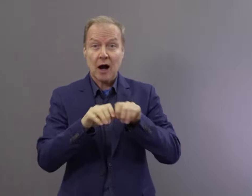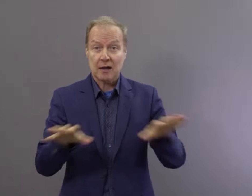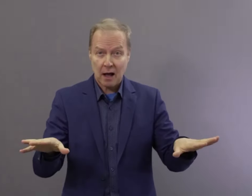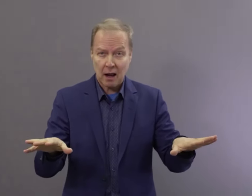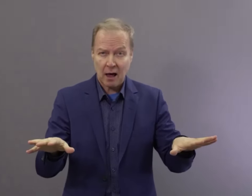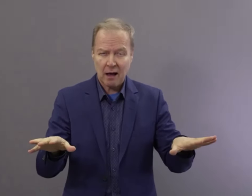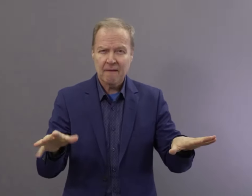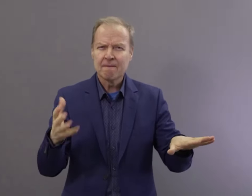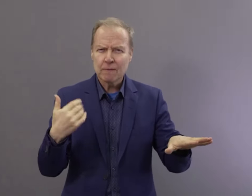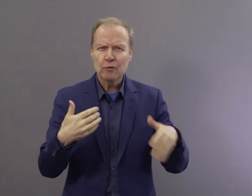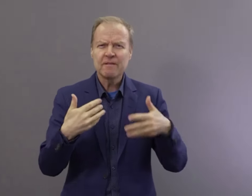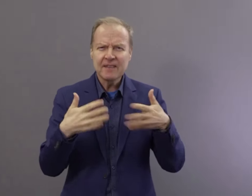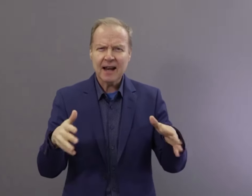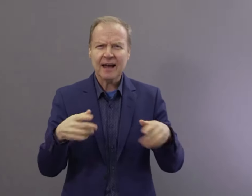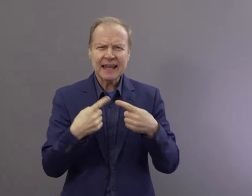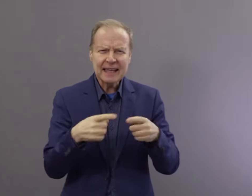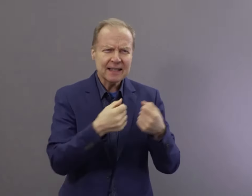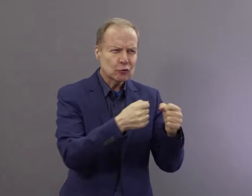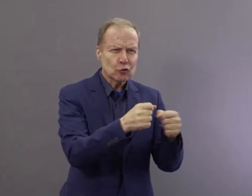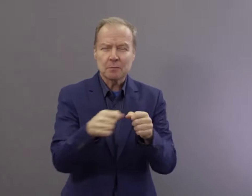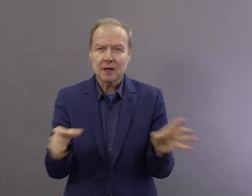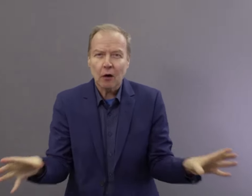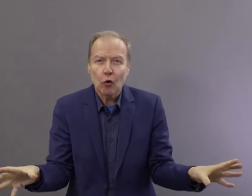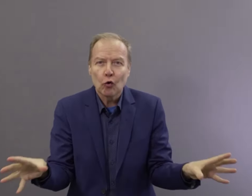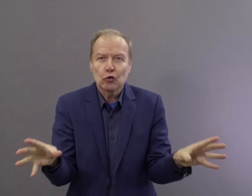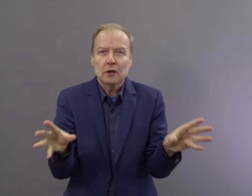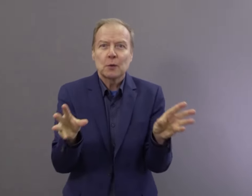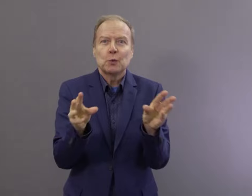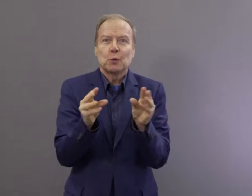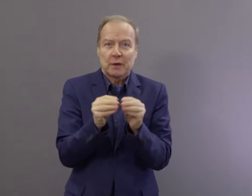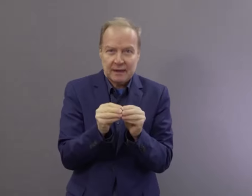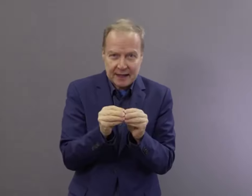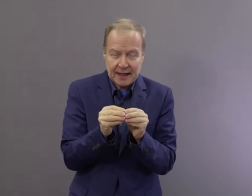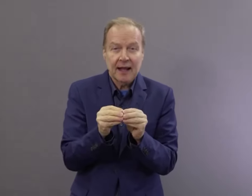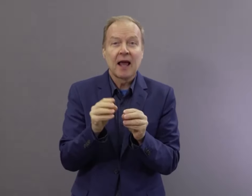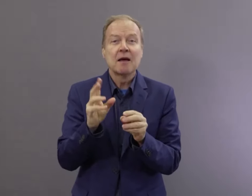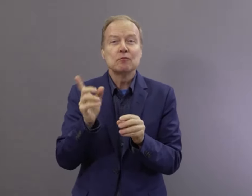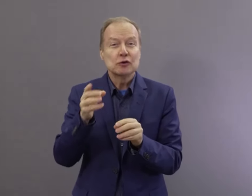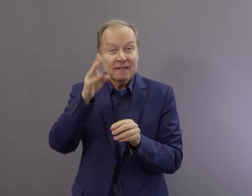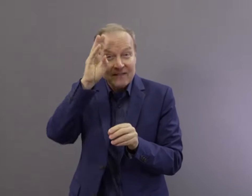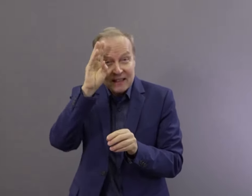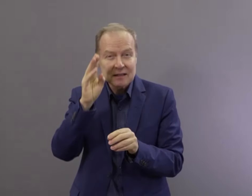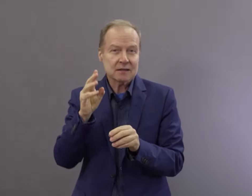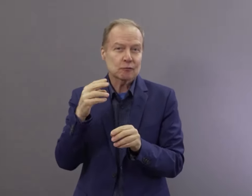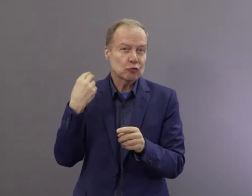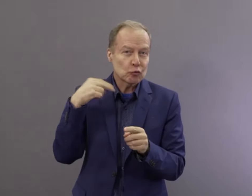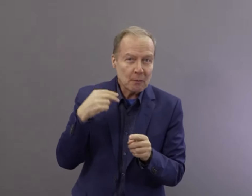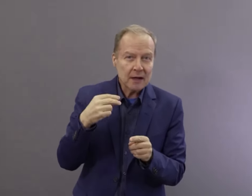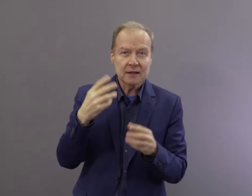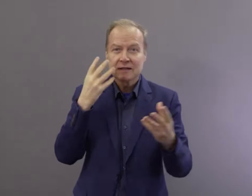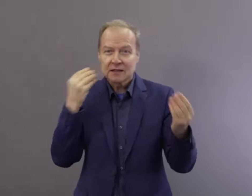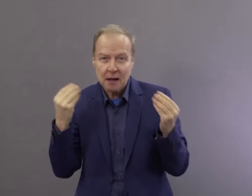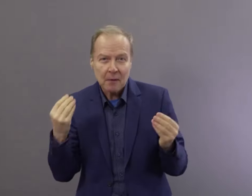tästä kielityön hajanaisuudesta. Että valtavasti on toimijoita, mutta miten koota